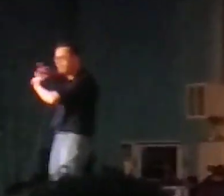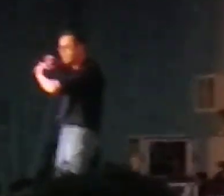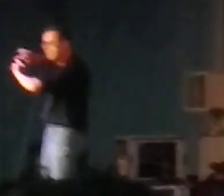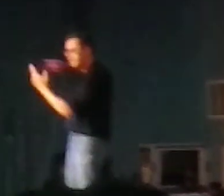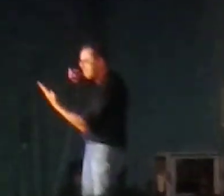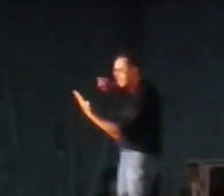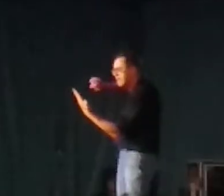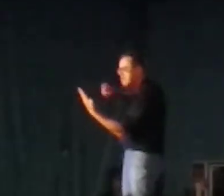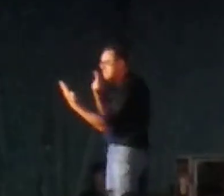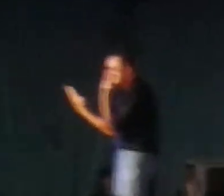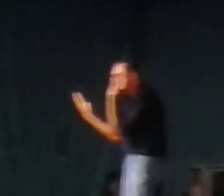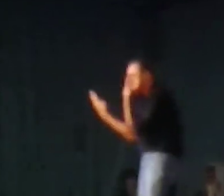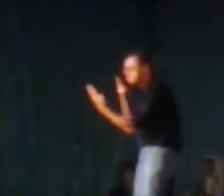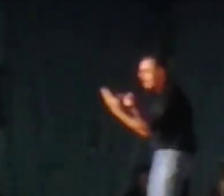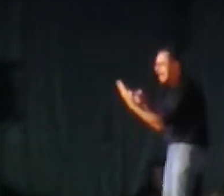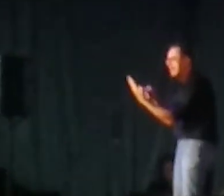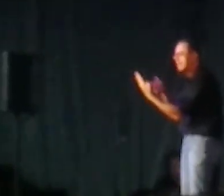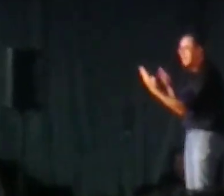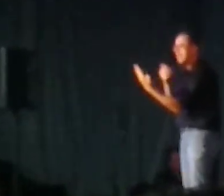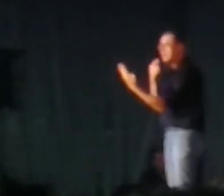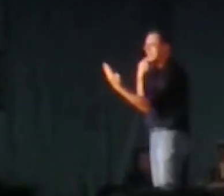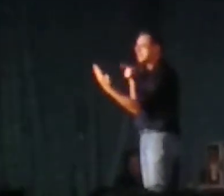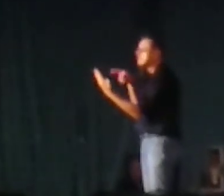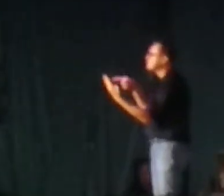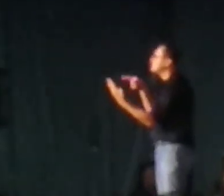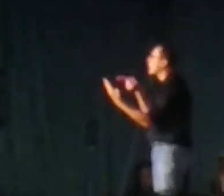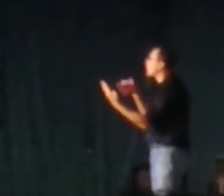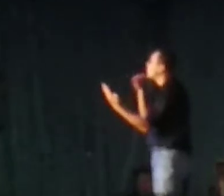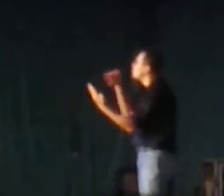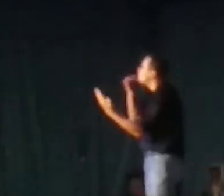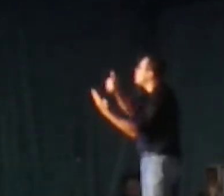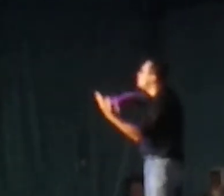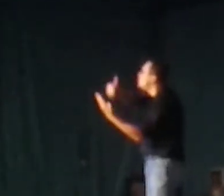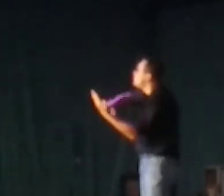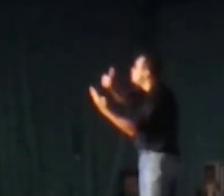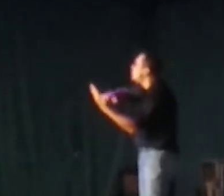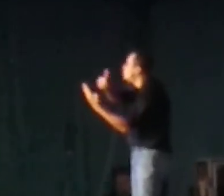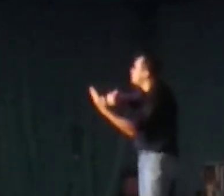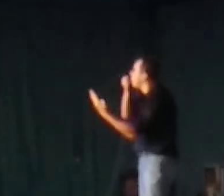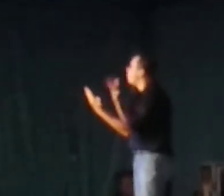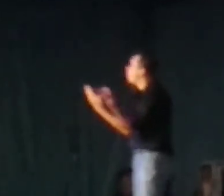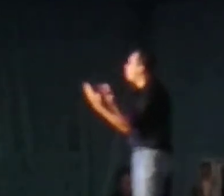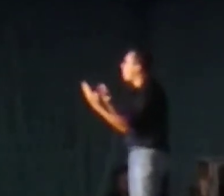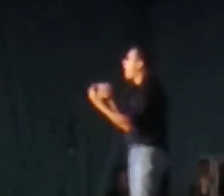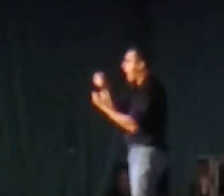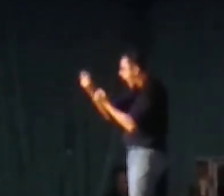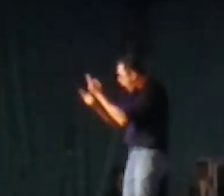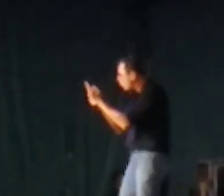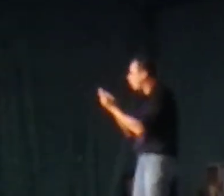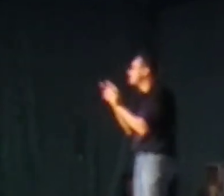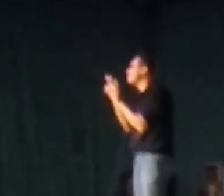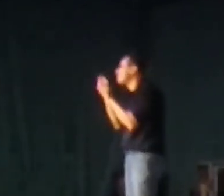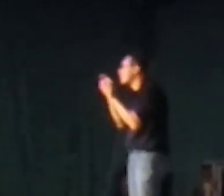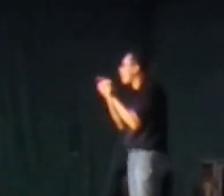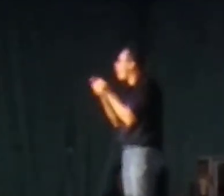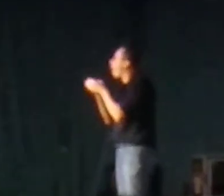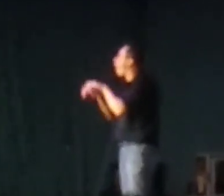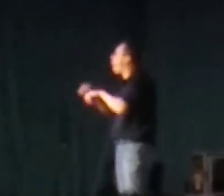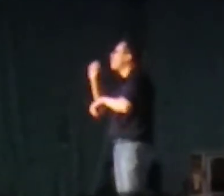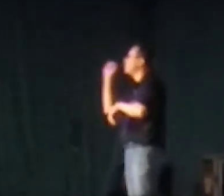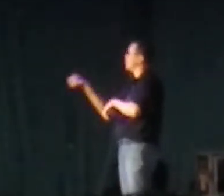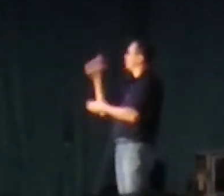não está estampado. Então, você sempre tem pessoas que umas só querem jogar ovo mesmo, outras